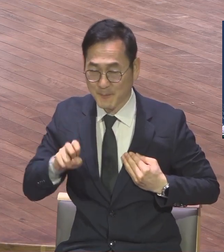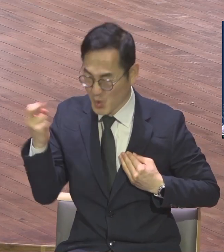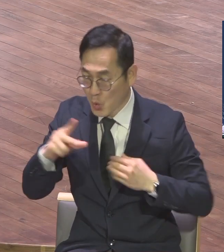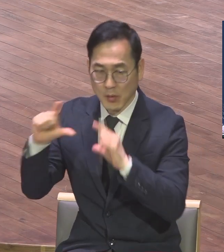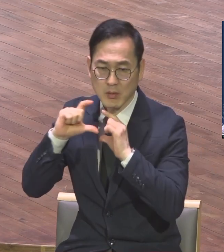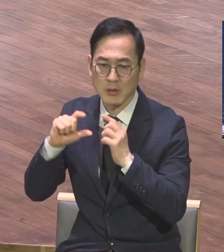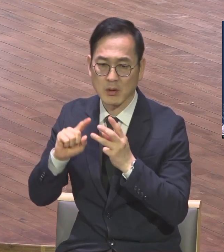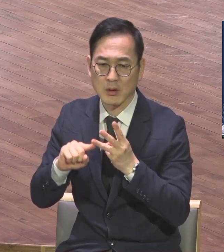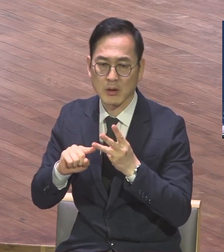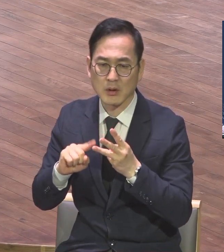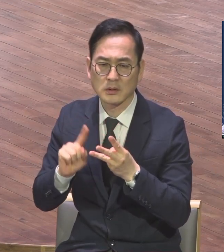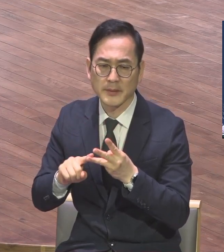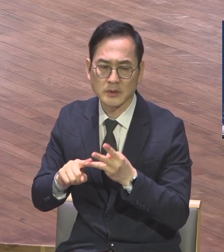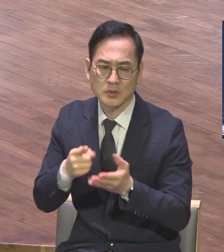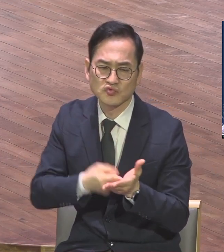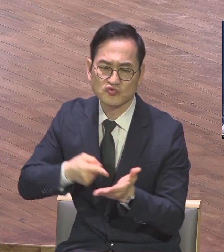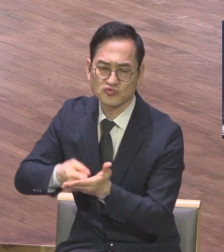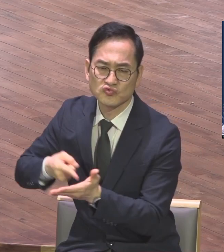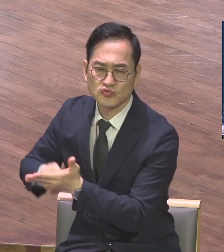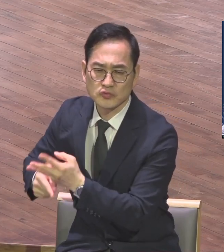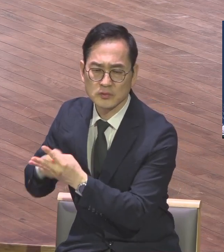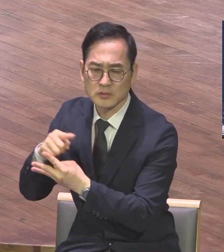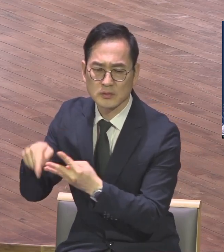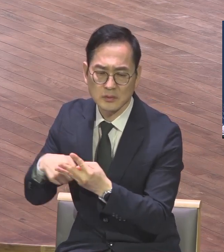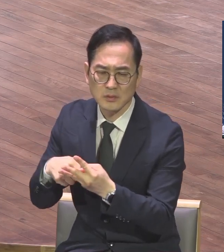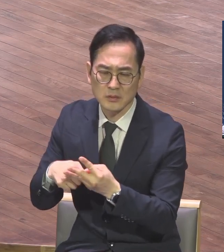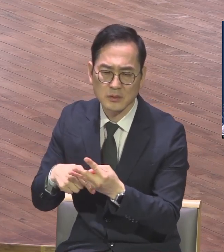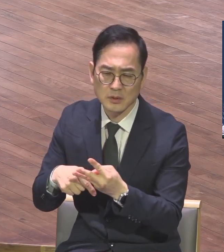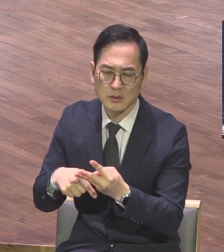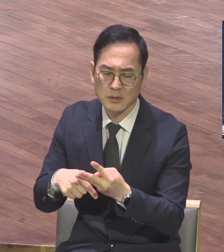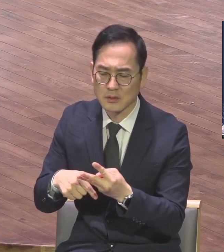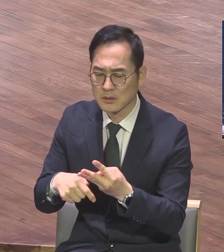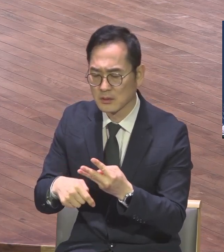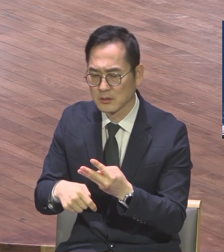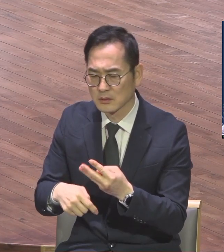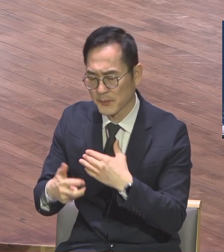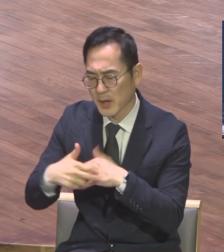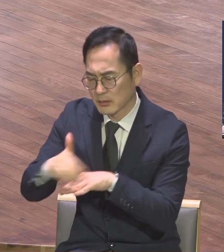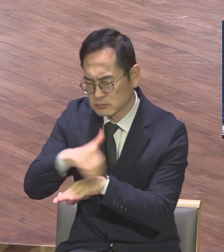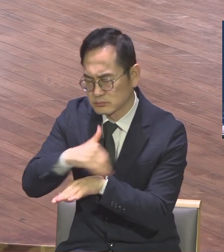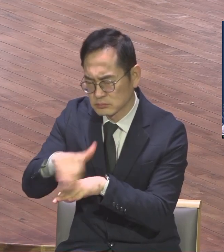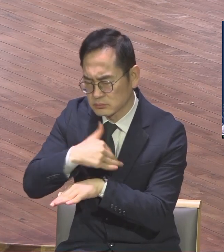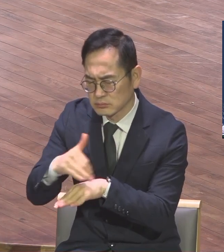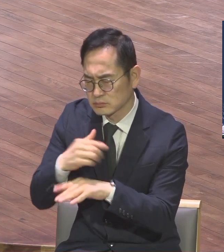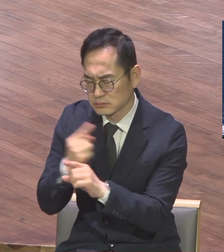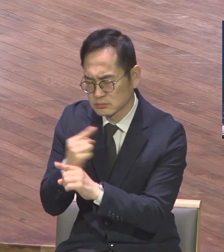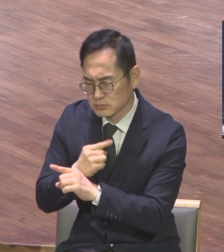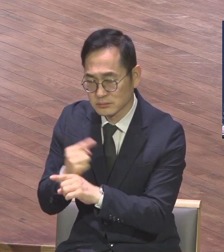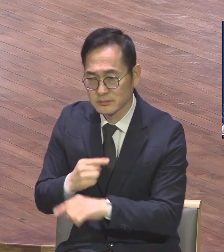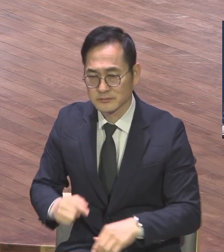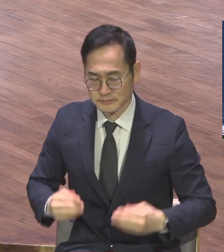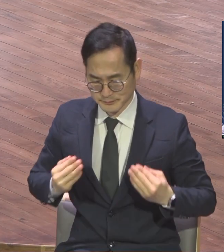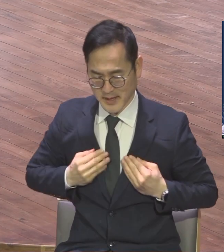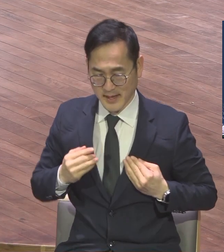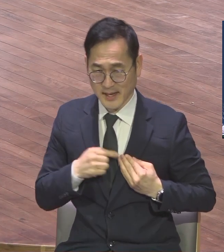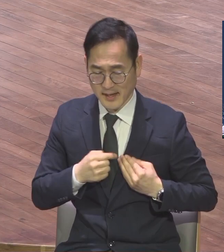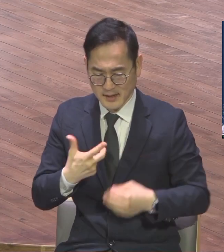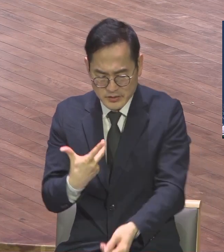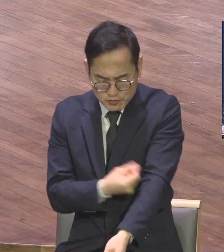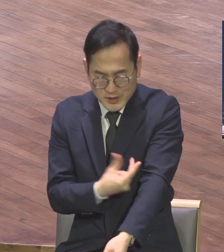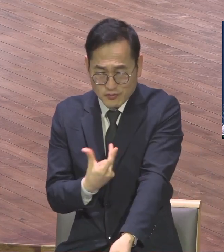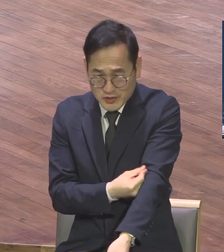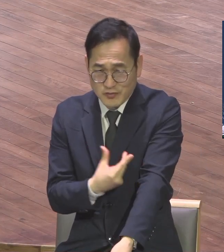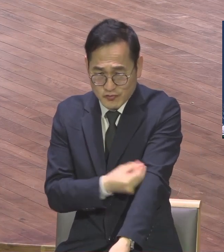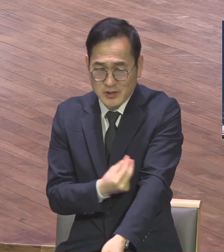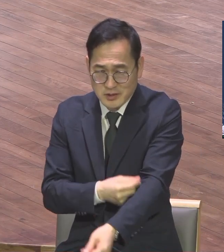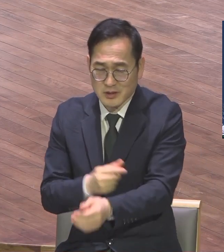그리고 항암 치료를 그 BCG 폐결핵 주사제인데